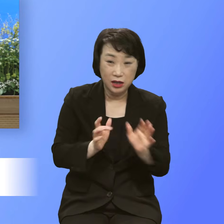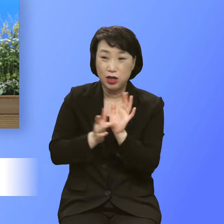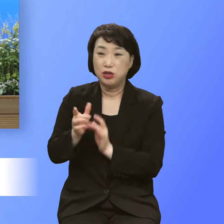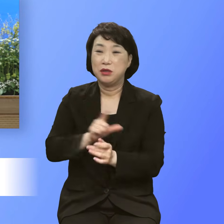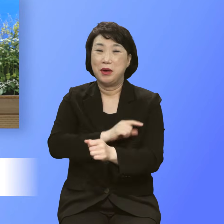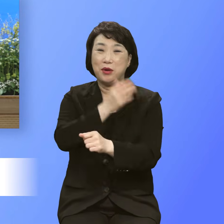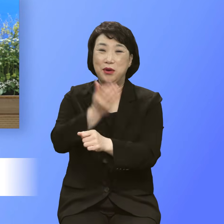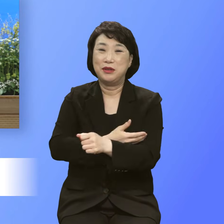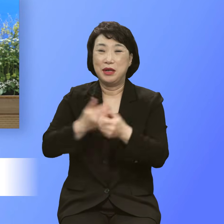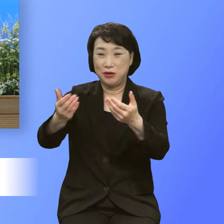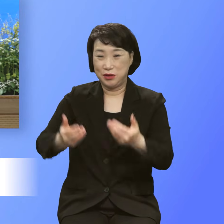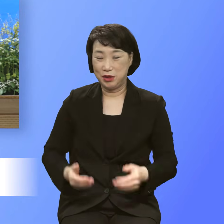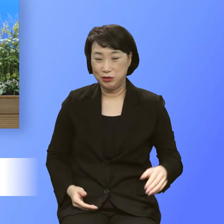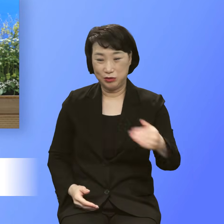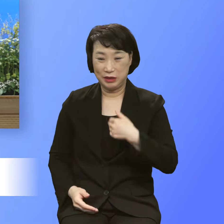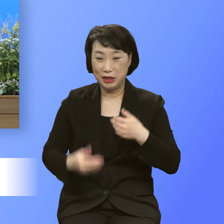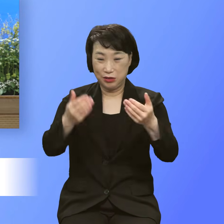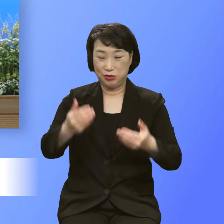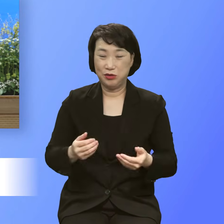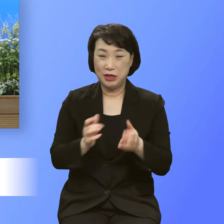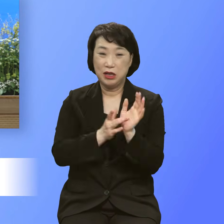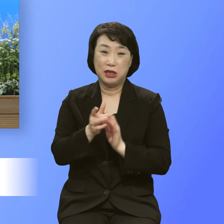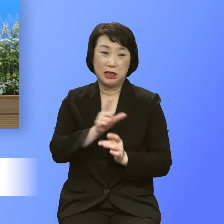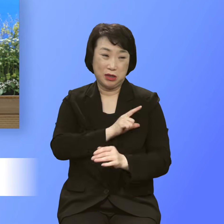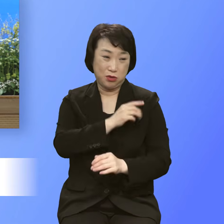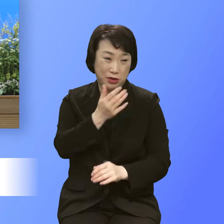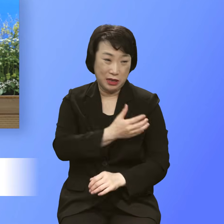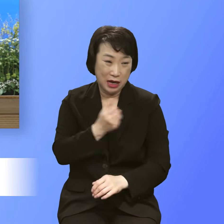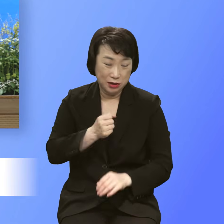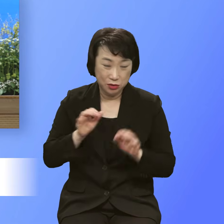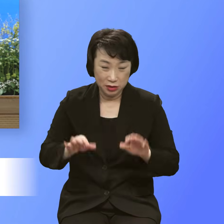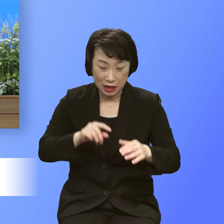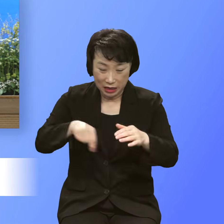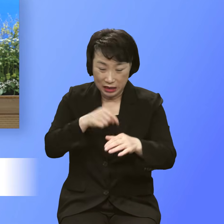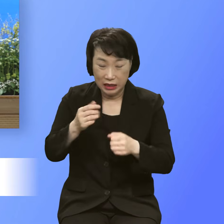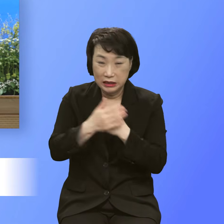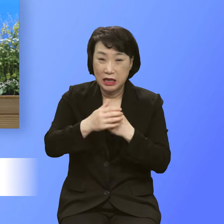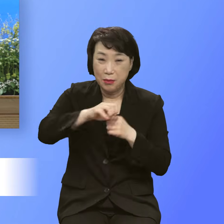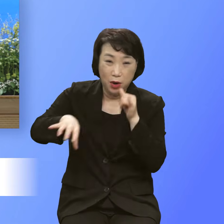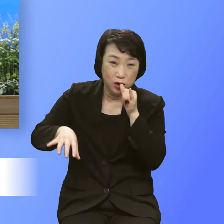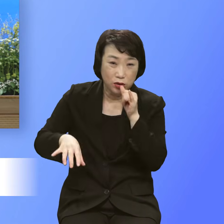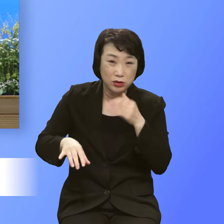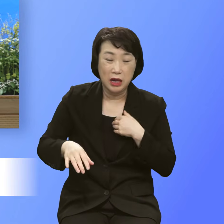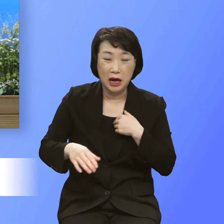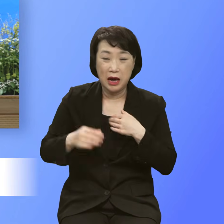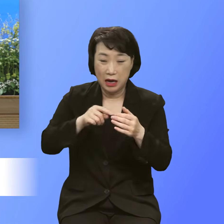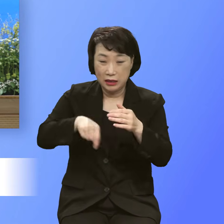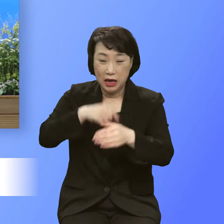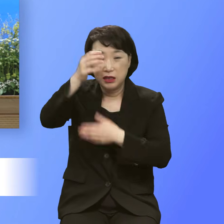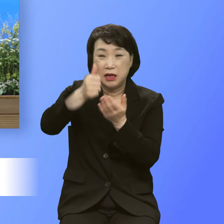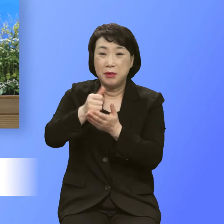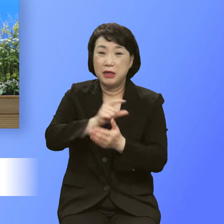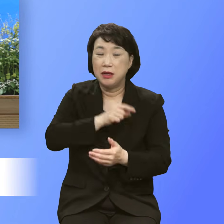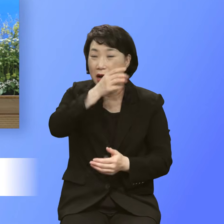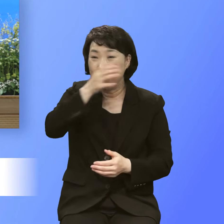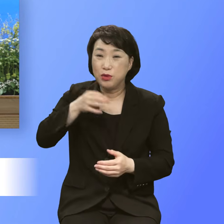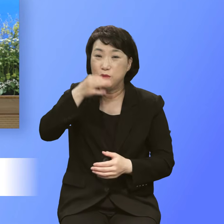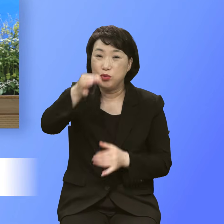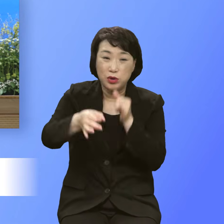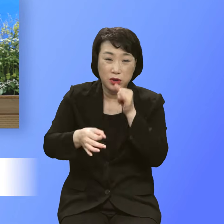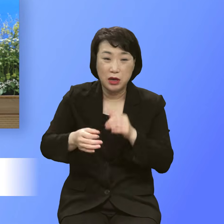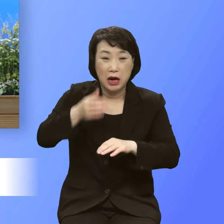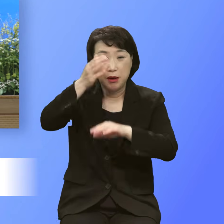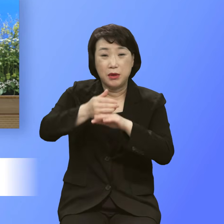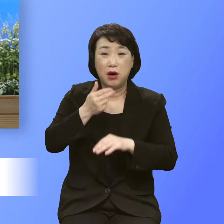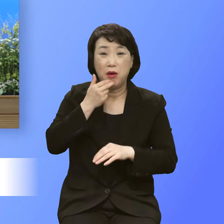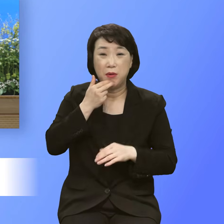이름의 권세를 주셨습니다. 우리에게 주신 이 시간 그 이름의 권세 안에 내 안에 은혜를 부정하고 내 안에 하나님을 망령되이 여기고 내 안에